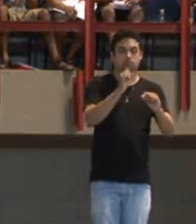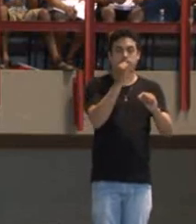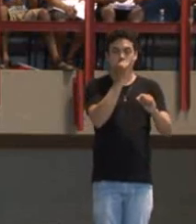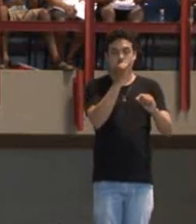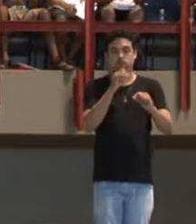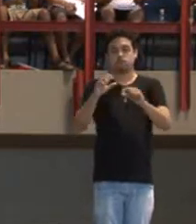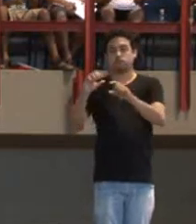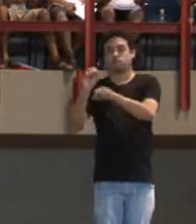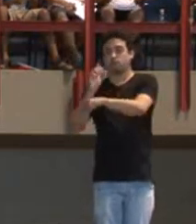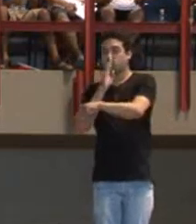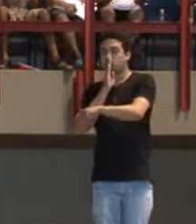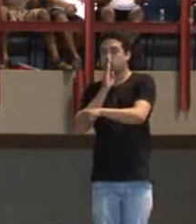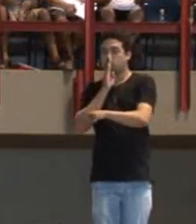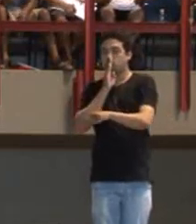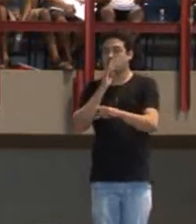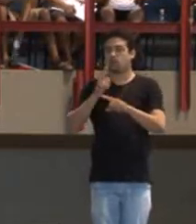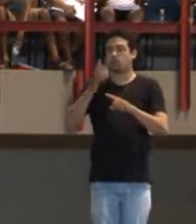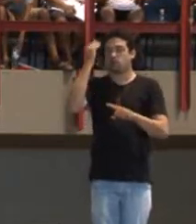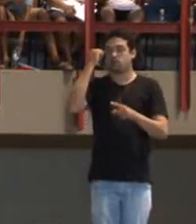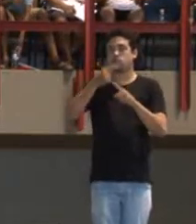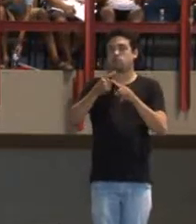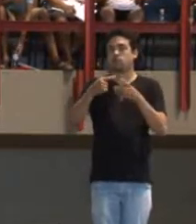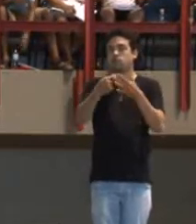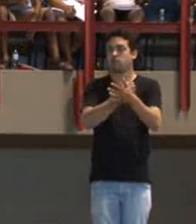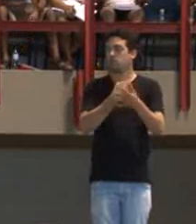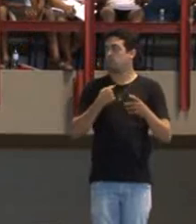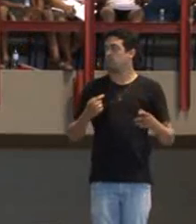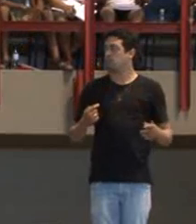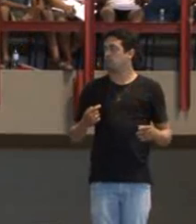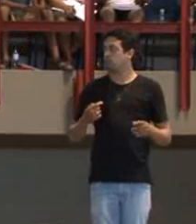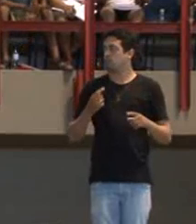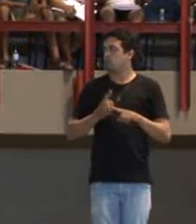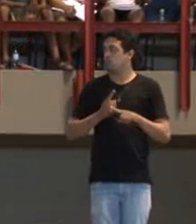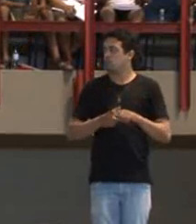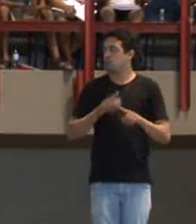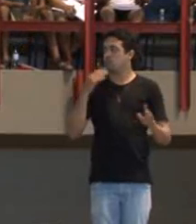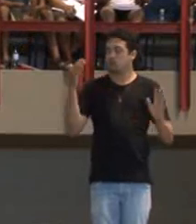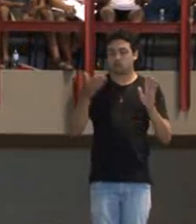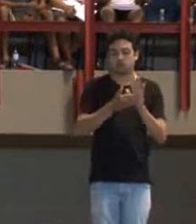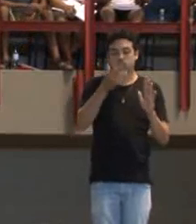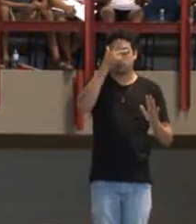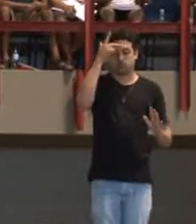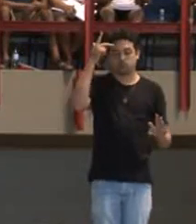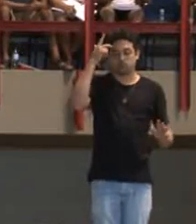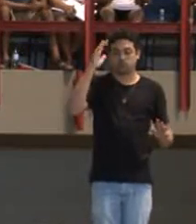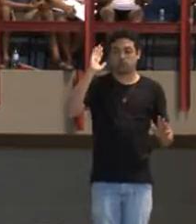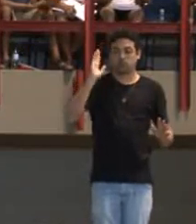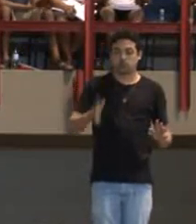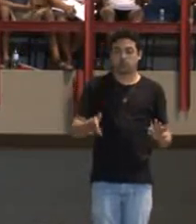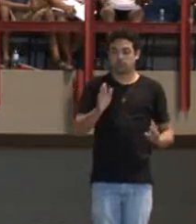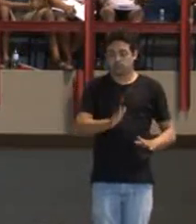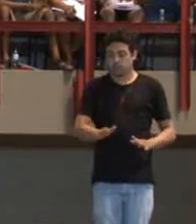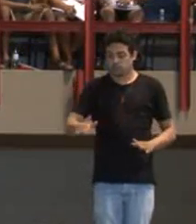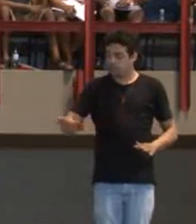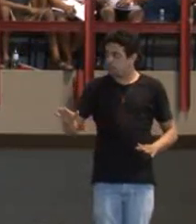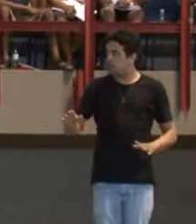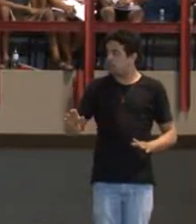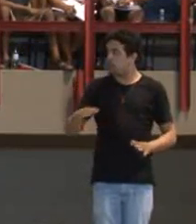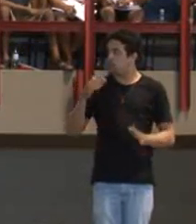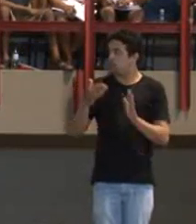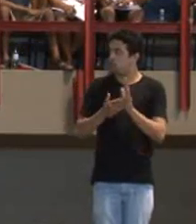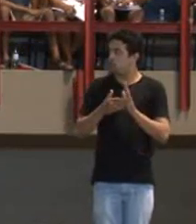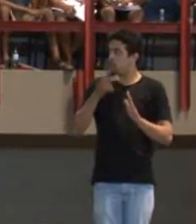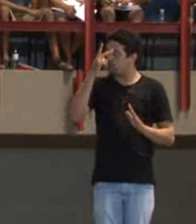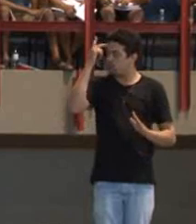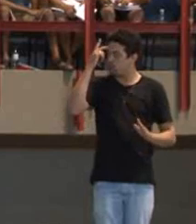e não gastando. Agora eu sei por que é que fizeram essa pergunta aqui. É porque todo mundo um dia na vida já foi criança e toda